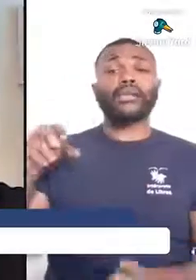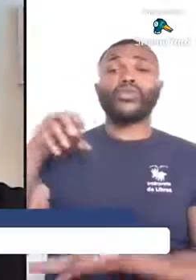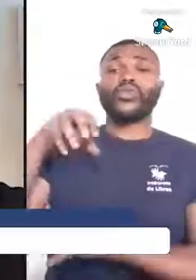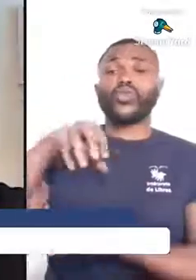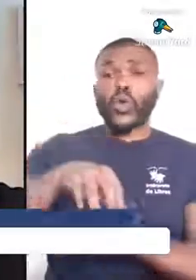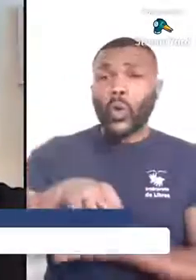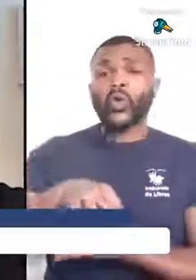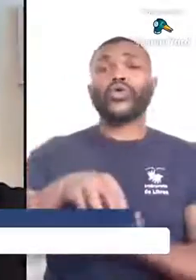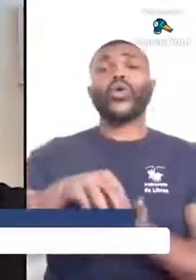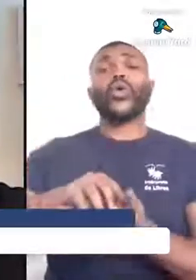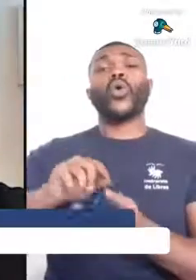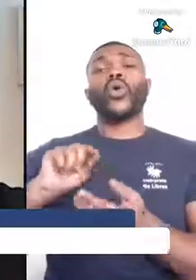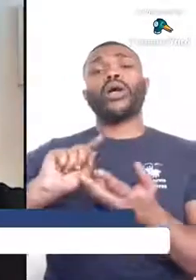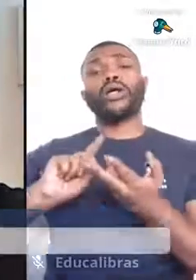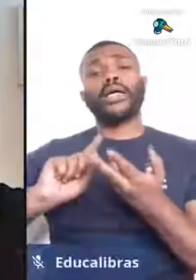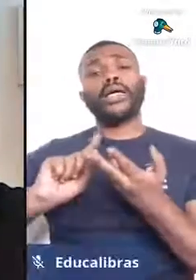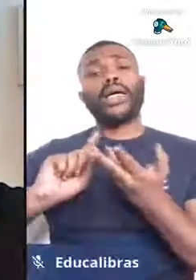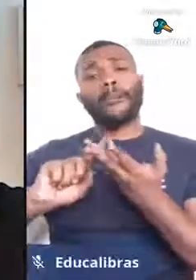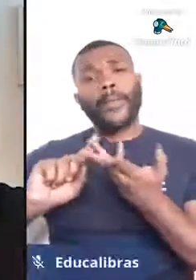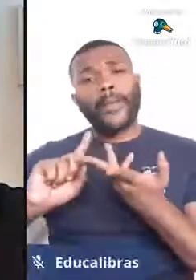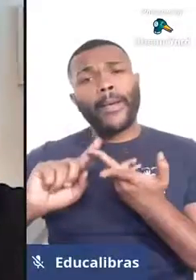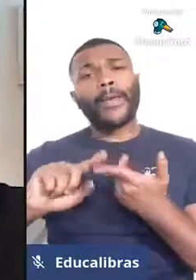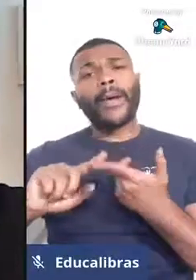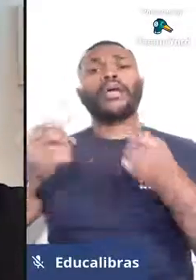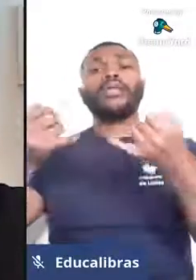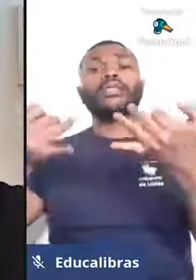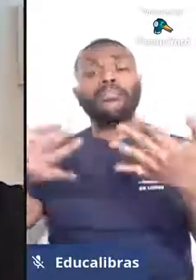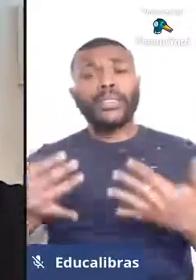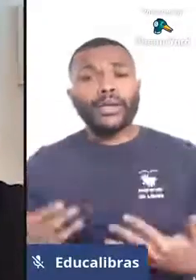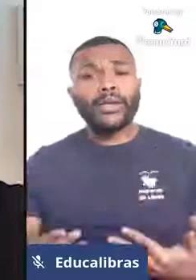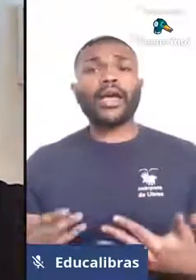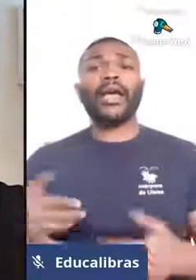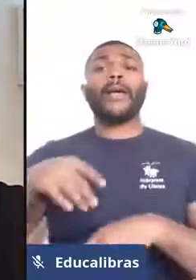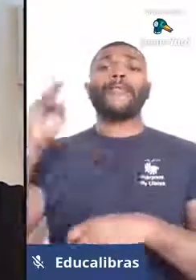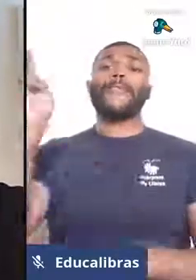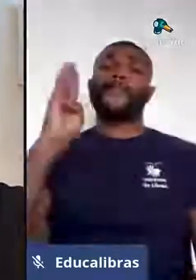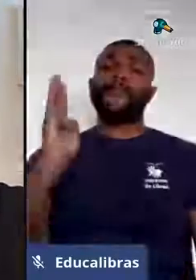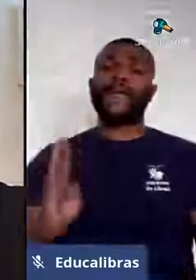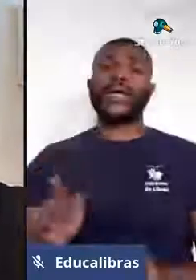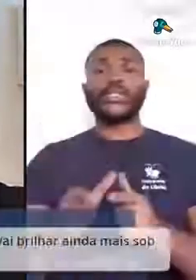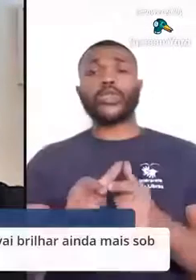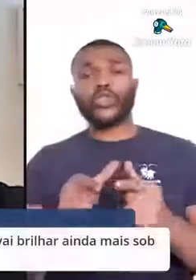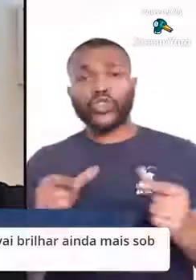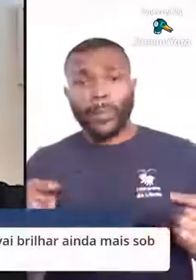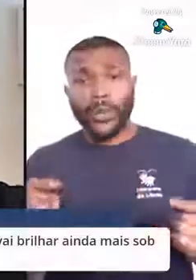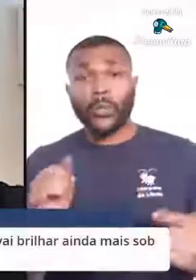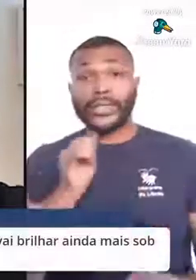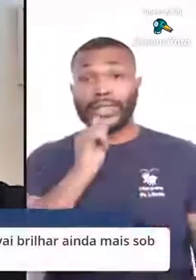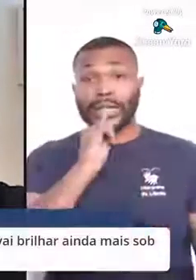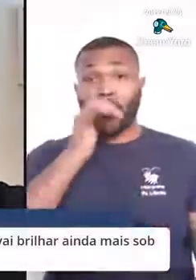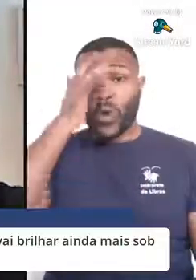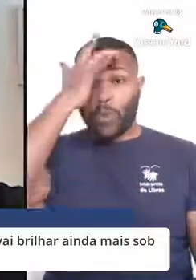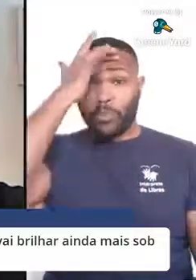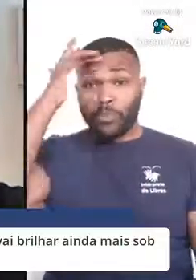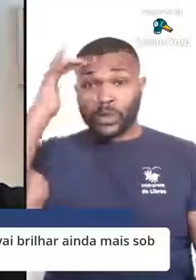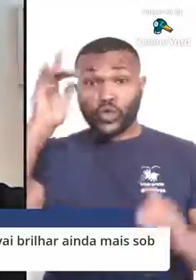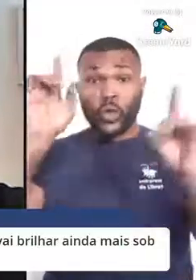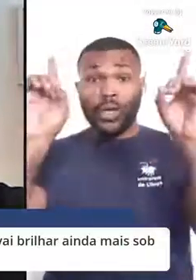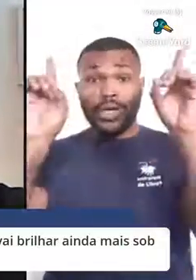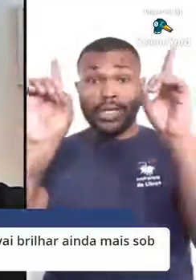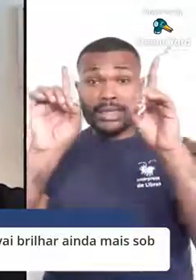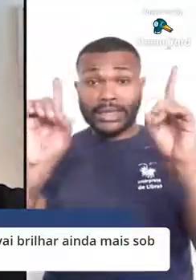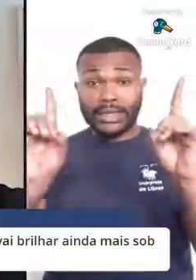faz entre os dois países, entre o Brasil e o Japão. Então, uma pessoa com deficiência, ela é bem assistida na sua visita